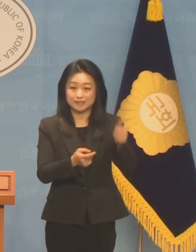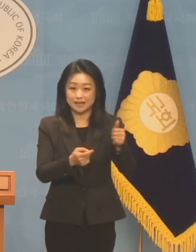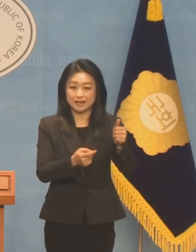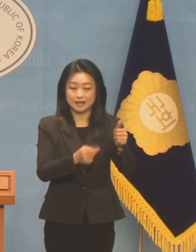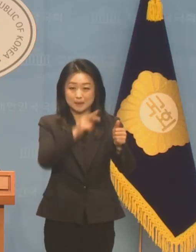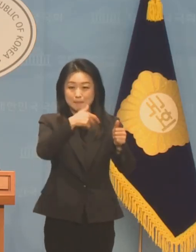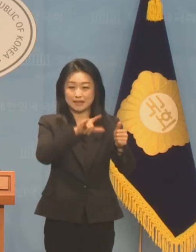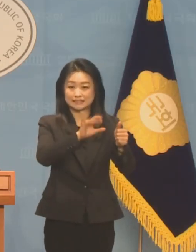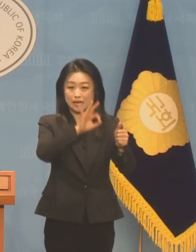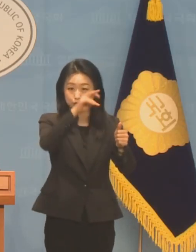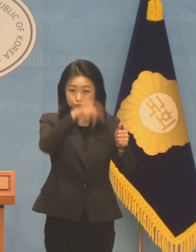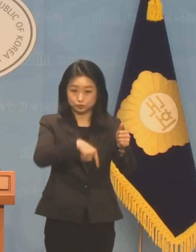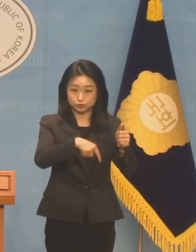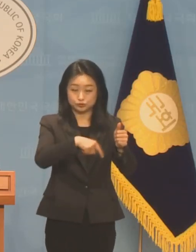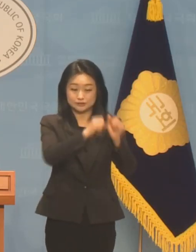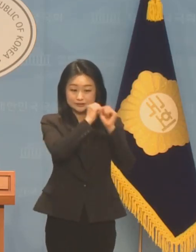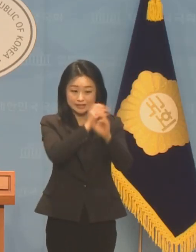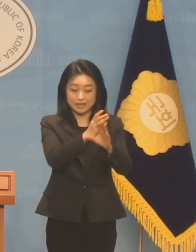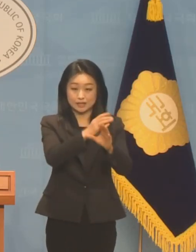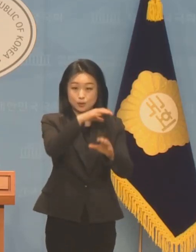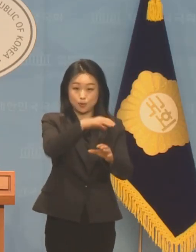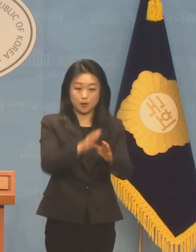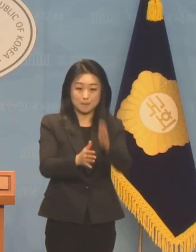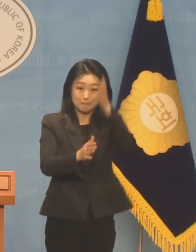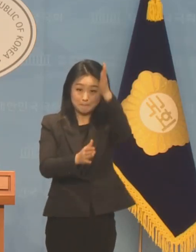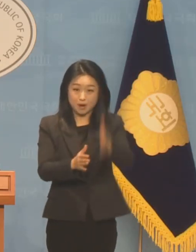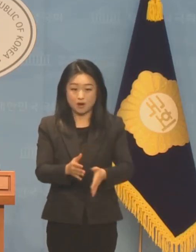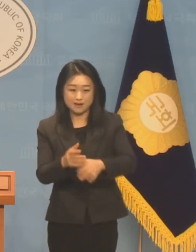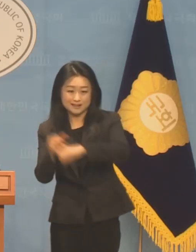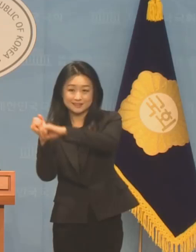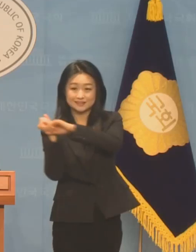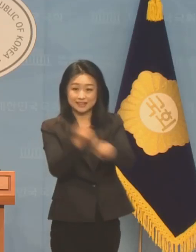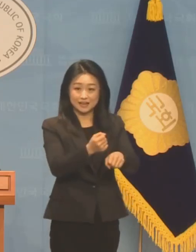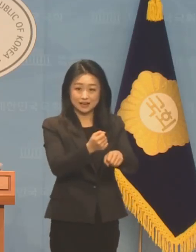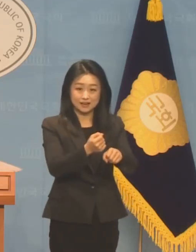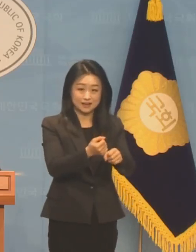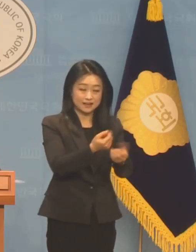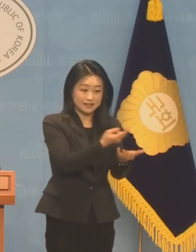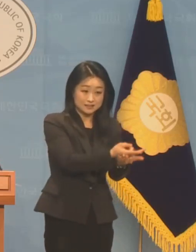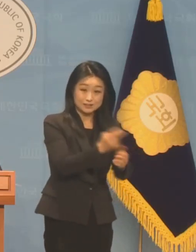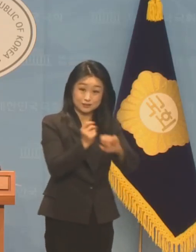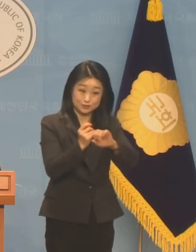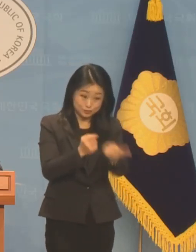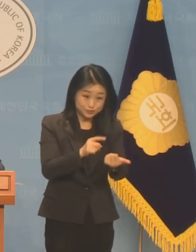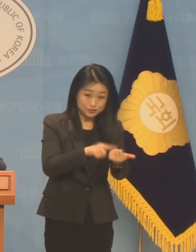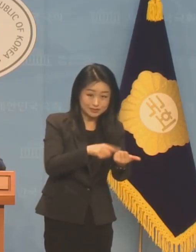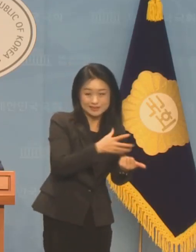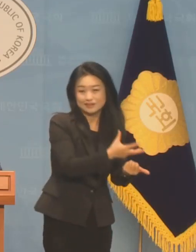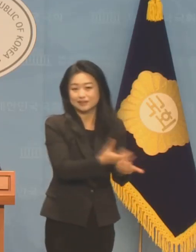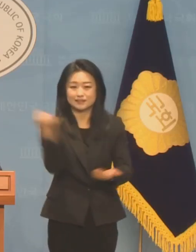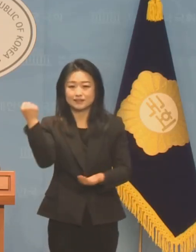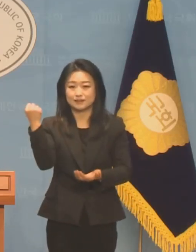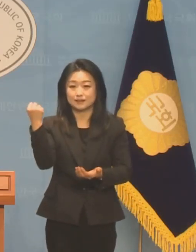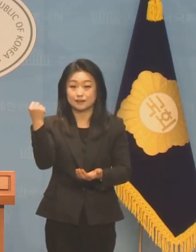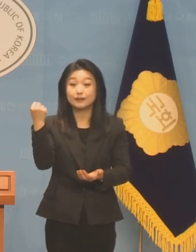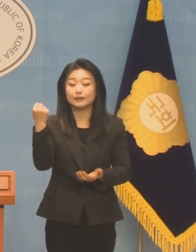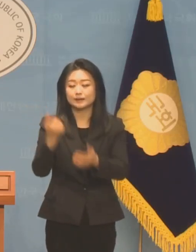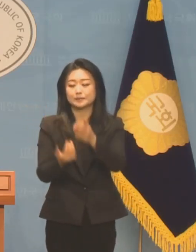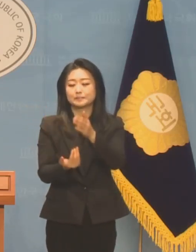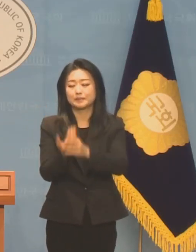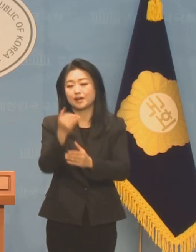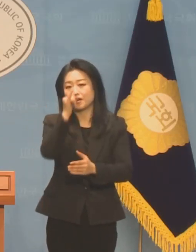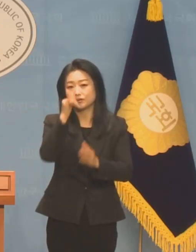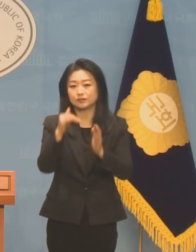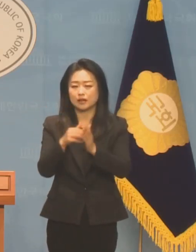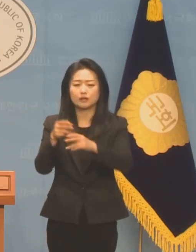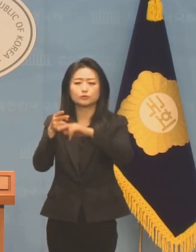노조위원장의 장례식장에 벽을 뚫고 들어가서 시신을 탈취하는 만행까지 저질렀습니다.